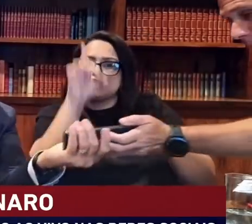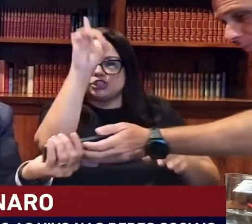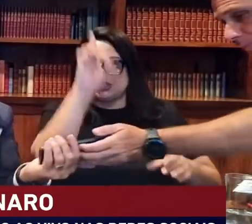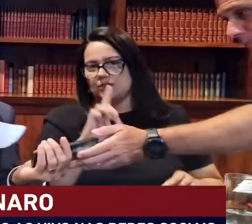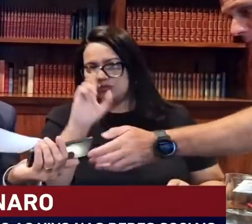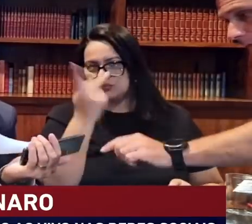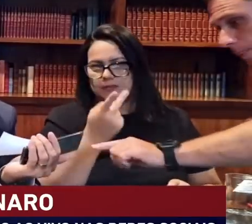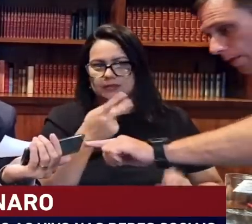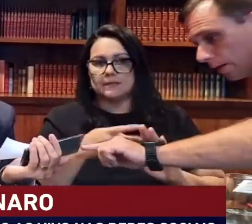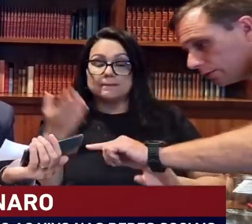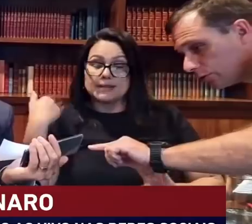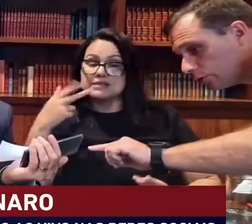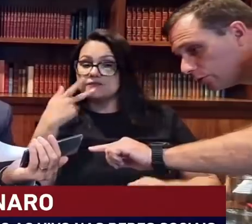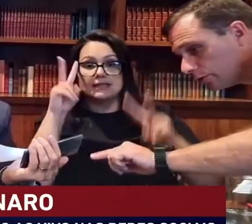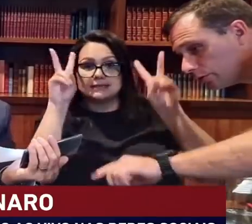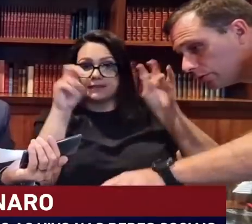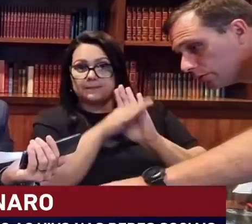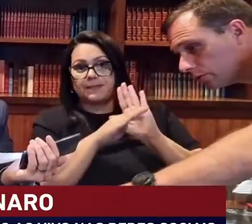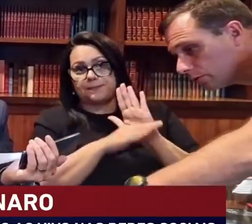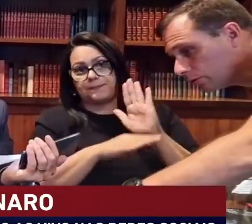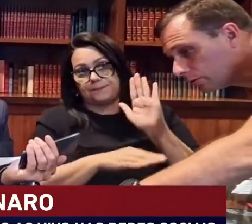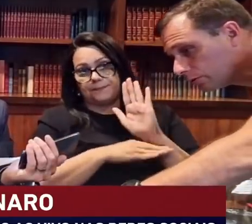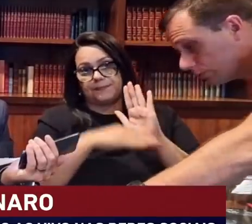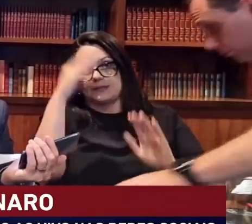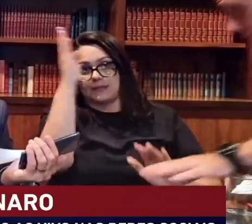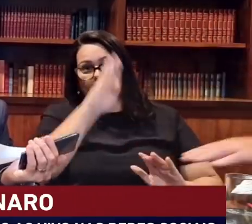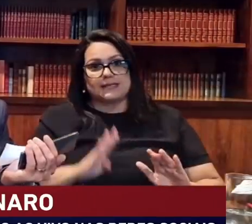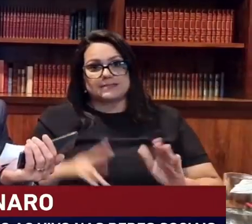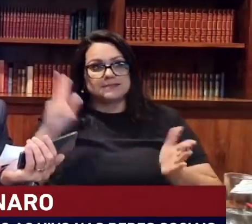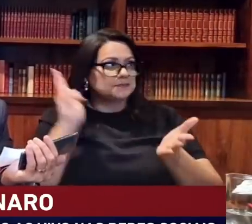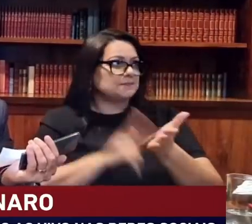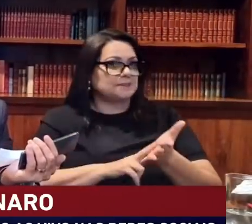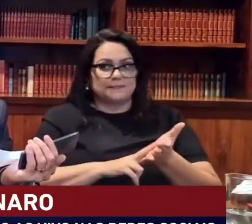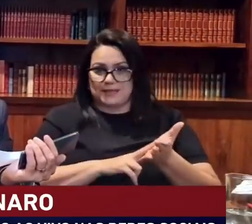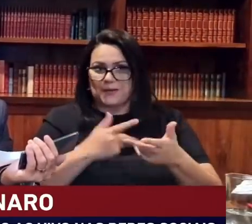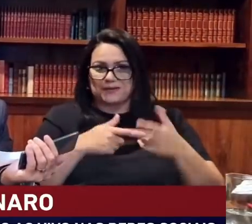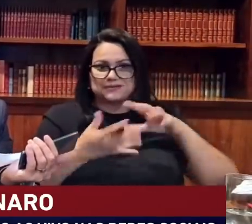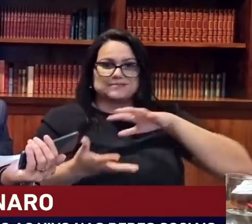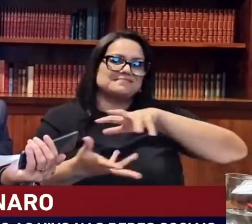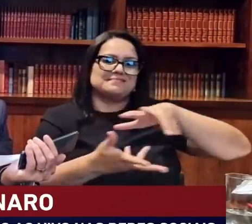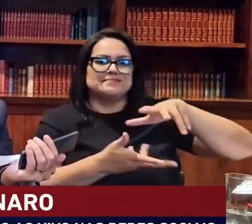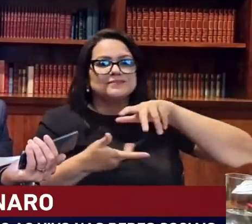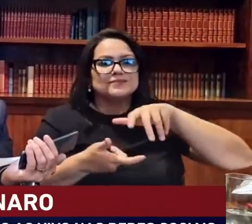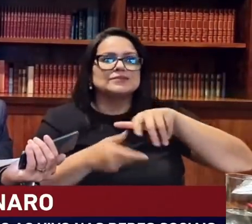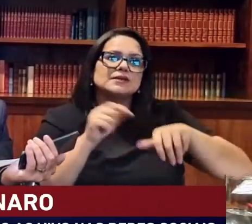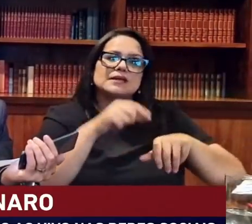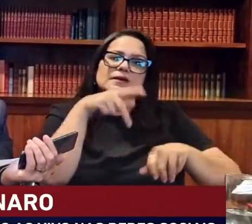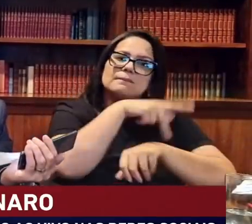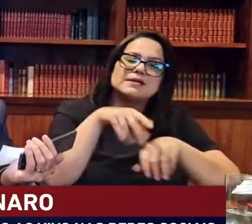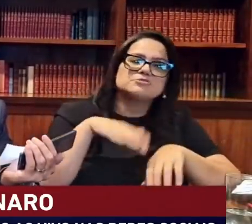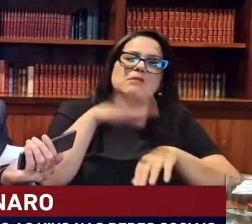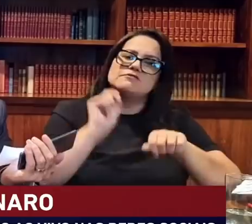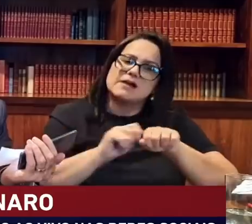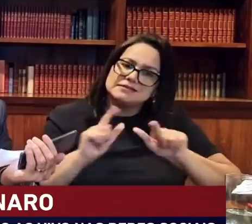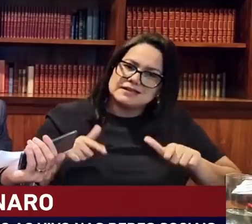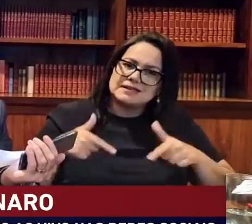direitos humanos, mas o Brasil está sendo reconhecido no mundo como país que mais faz